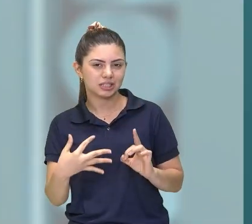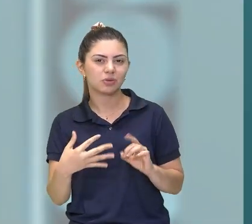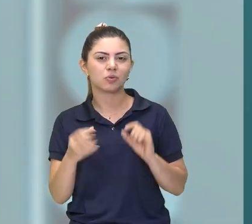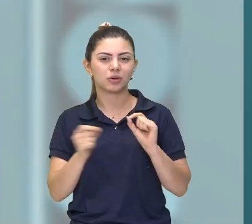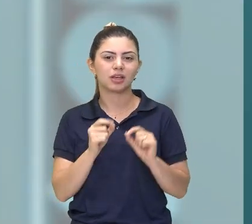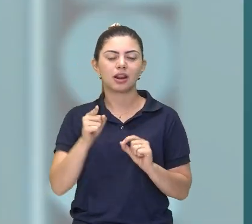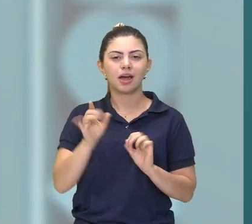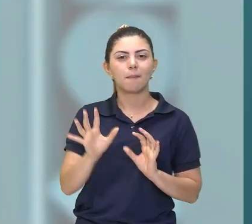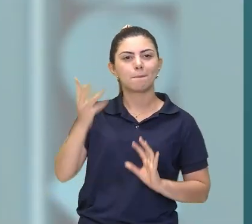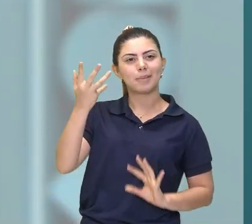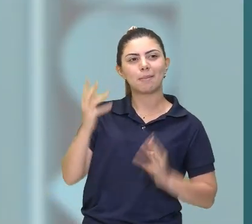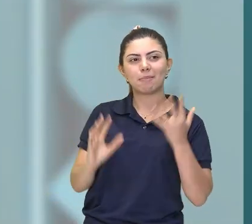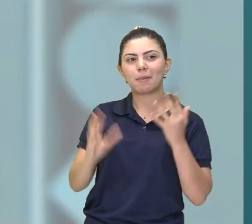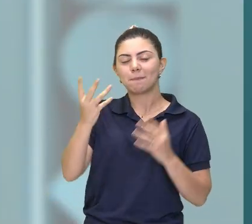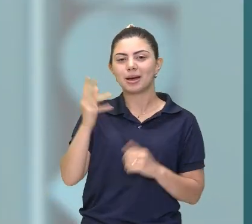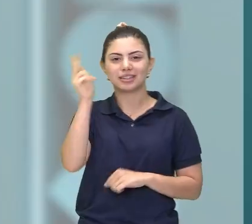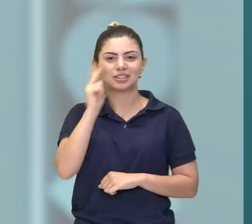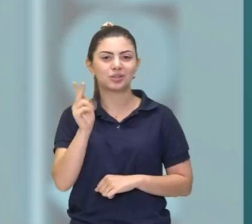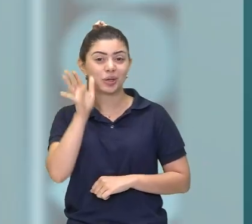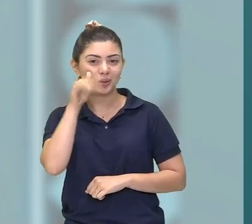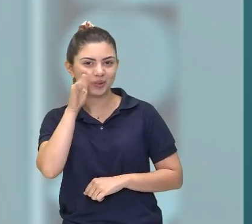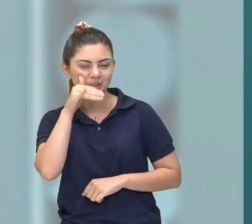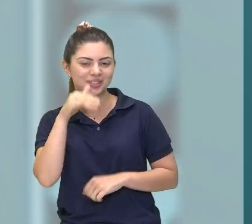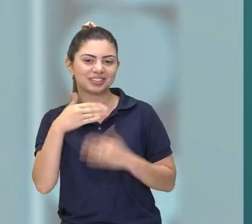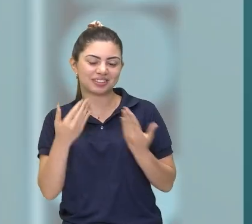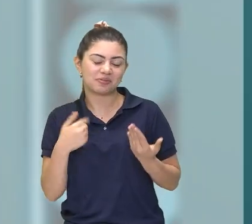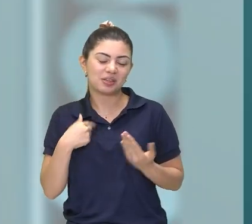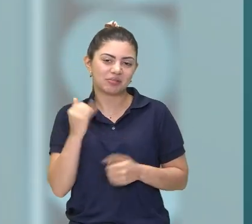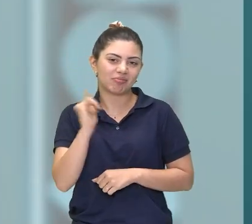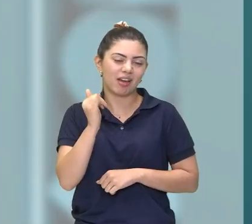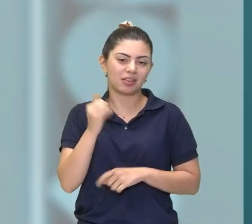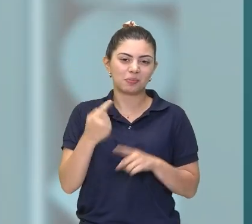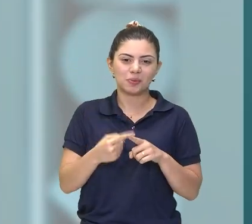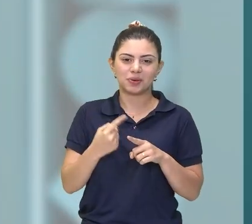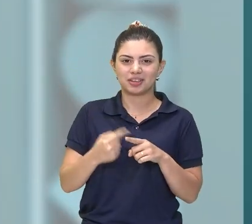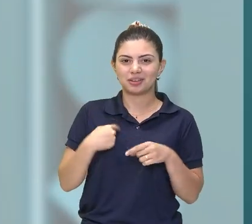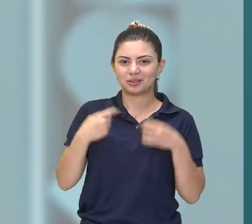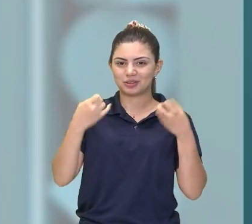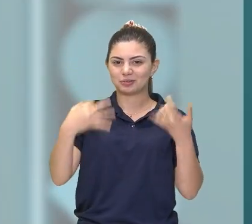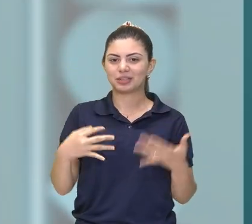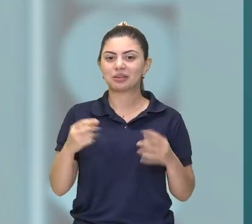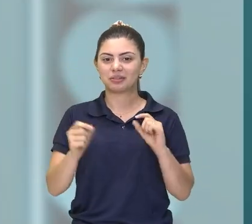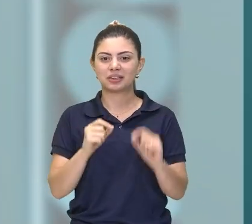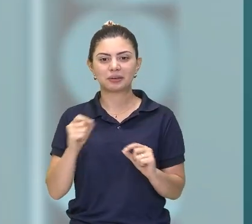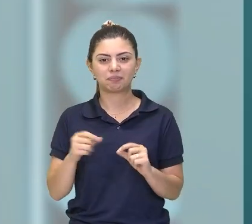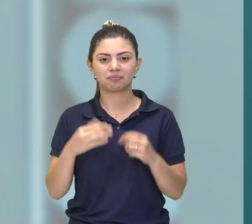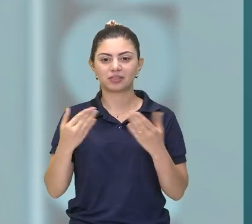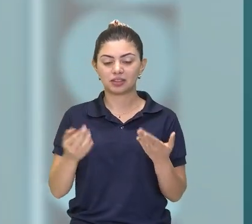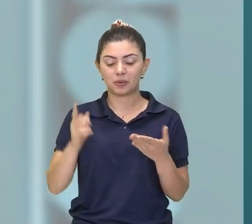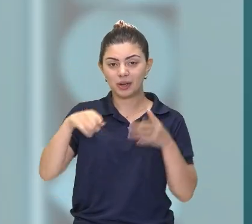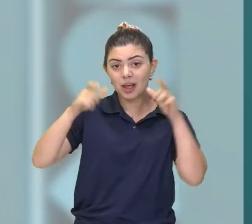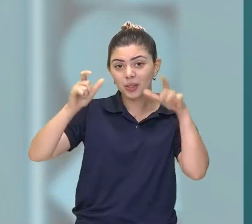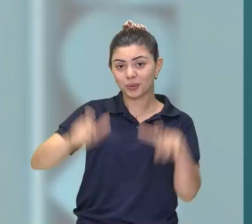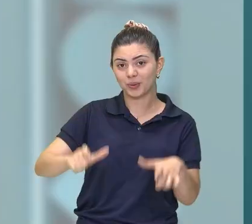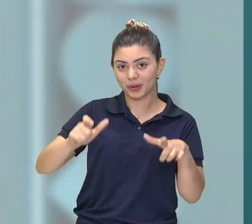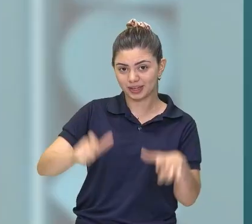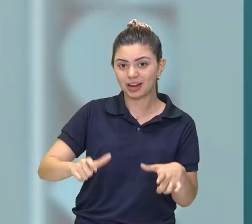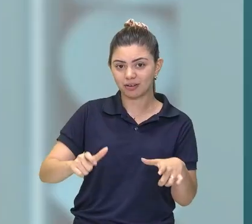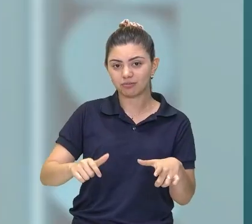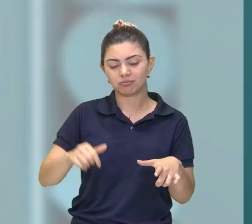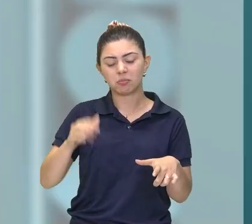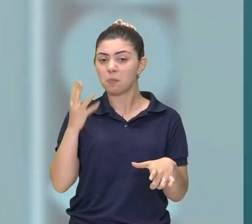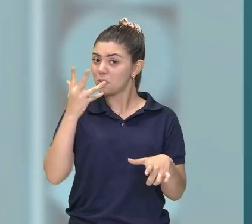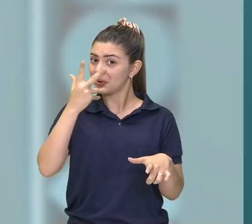históricos, dessas curiosidades, eu vou narrando. Tanto que nessa última parte, quando a gente fala aí da questão do lugar, ele fala que é um